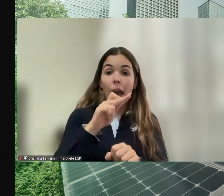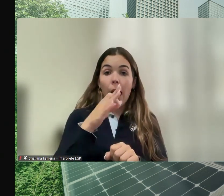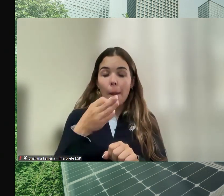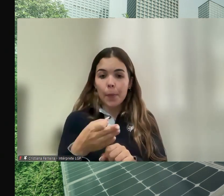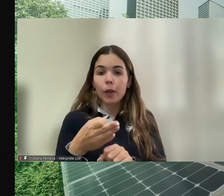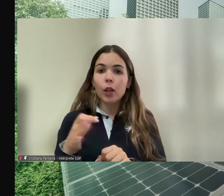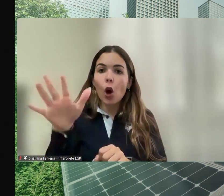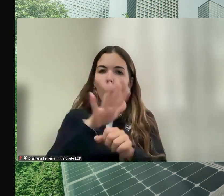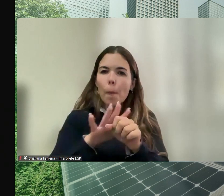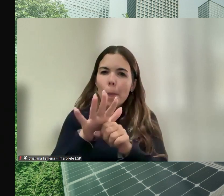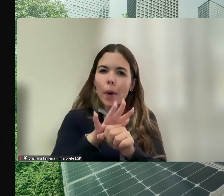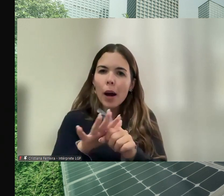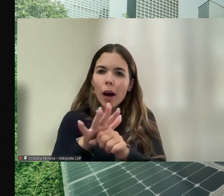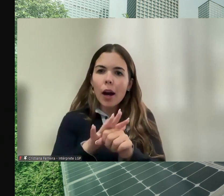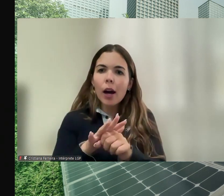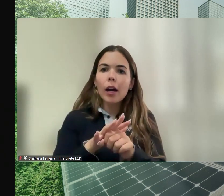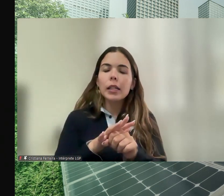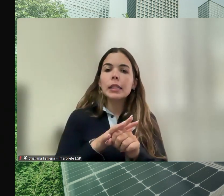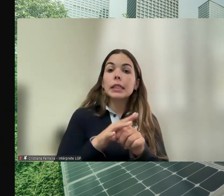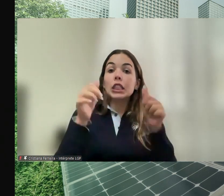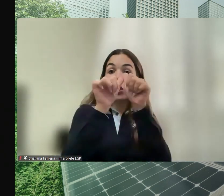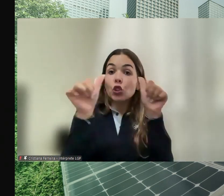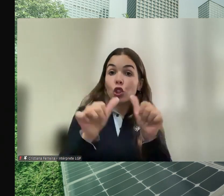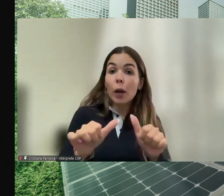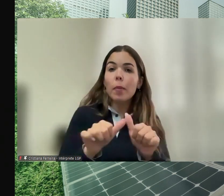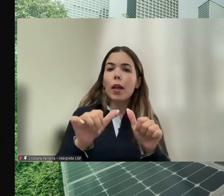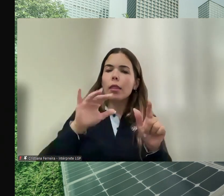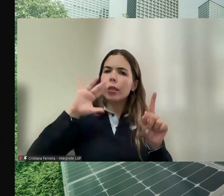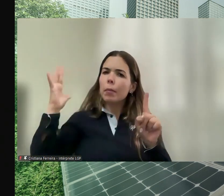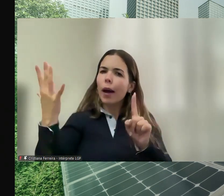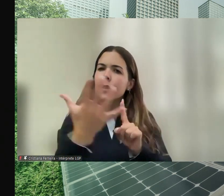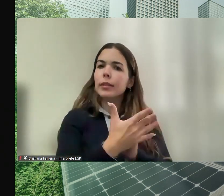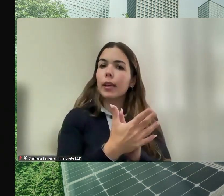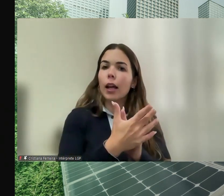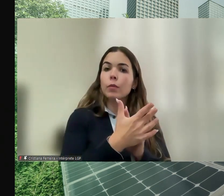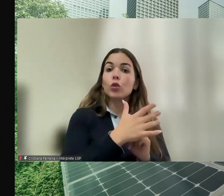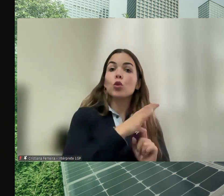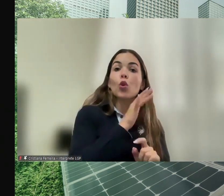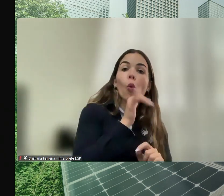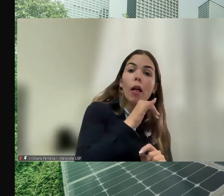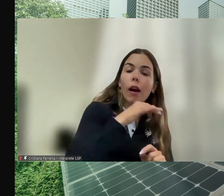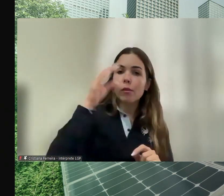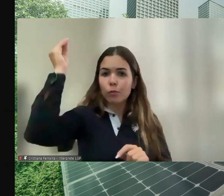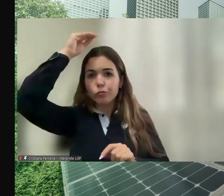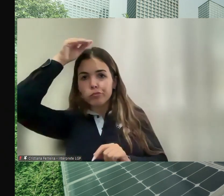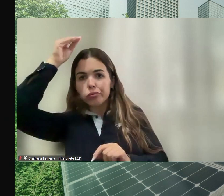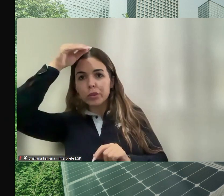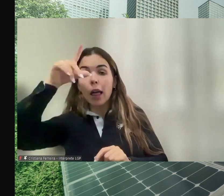agregada, ITIAP, Ecossistemas de Paisagem, que é uma área agregada entre Alentejo e Algarve, e que também nos